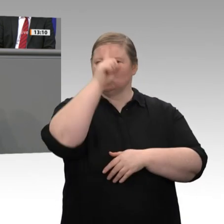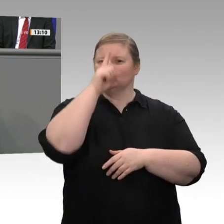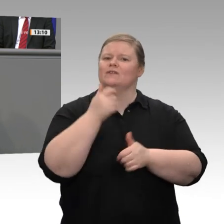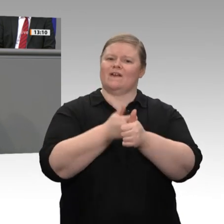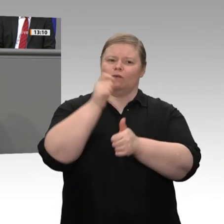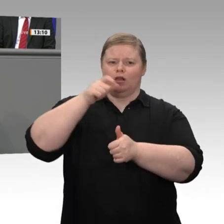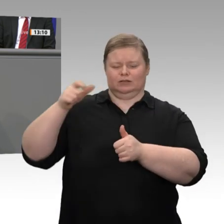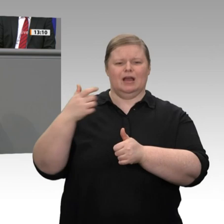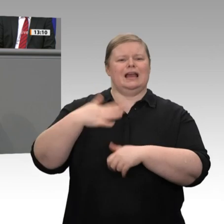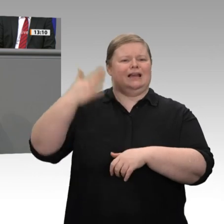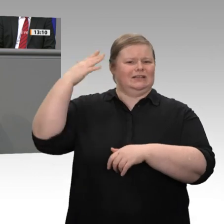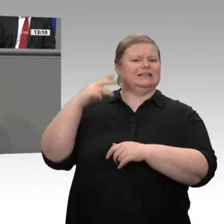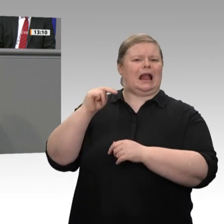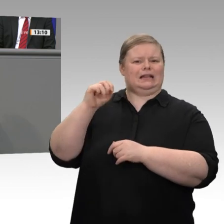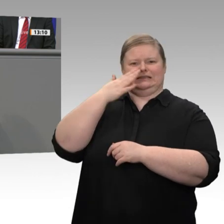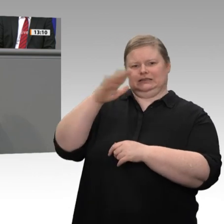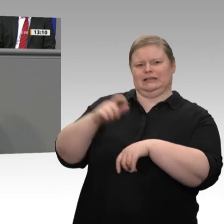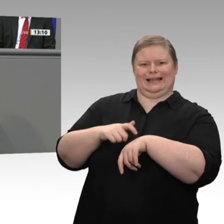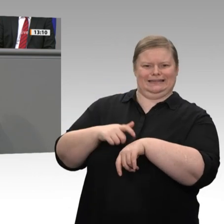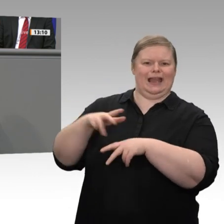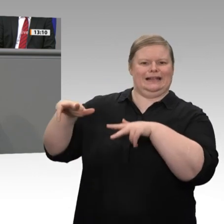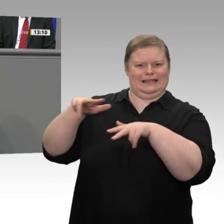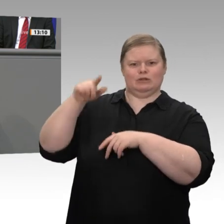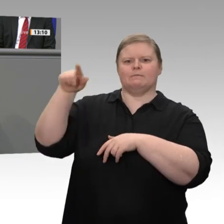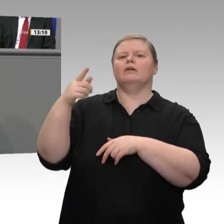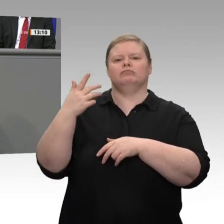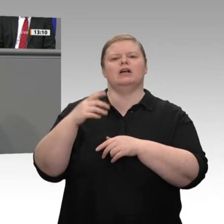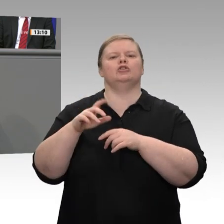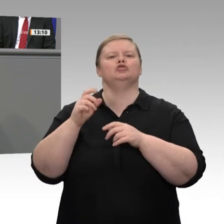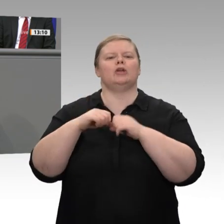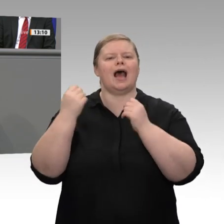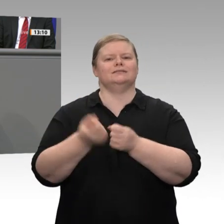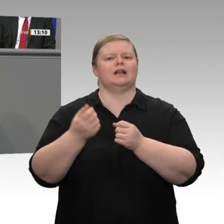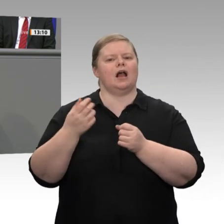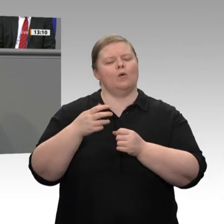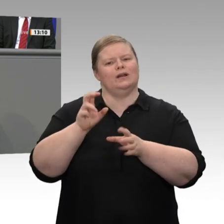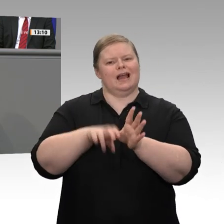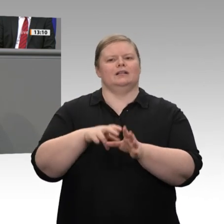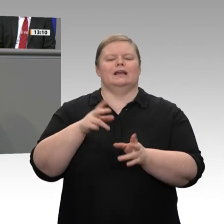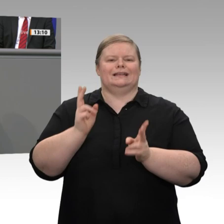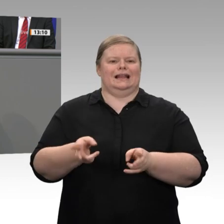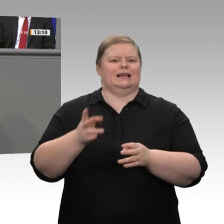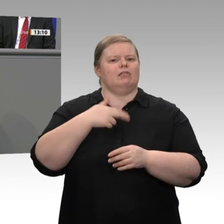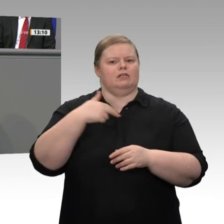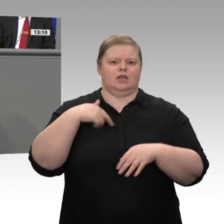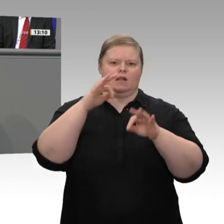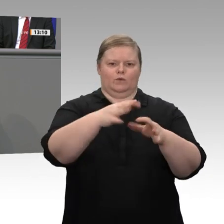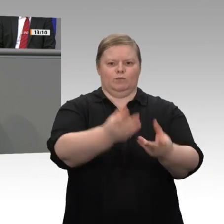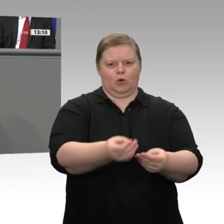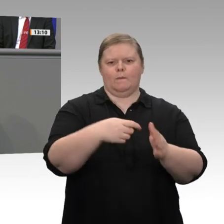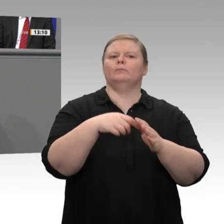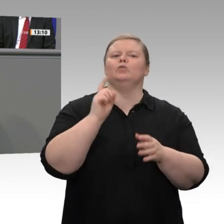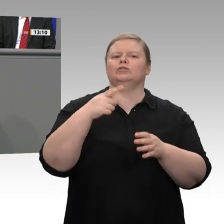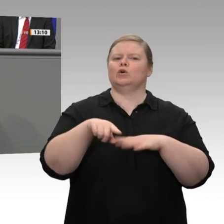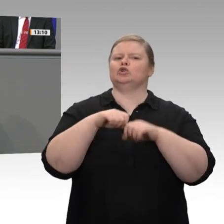Frage, und es gilt auch und besonders für Menschen, deren Eltern oder Großeltern aus Deutschland flüchten